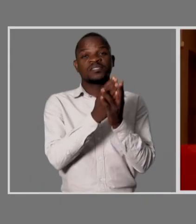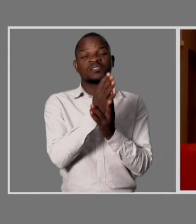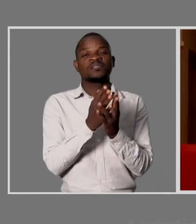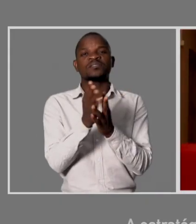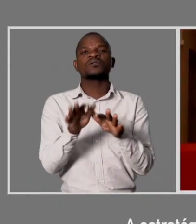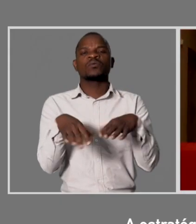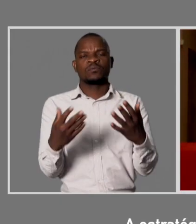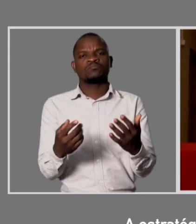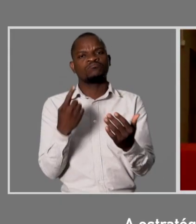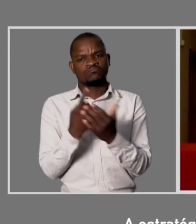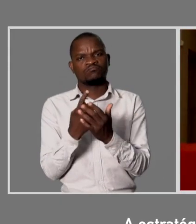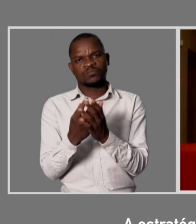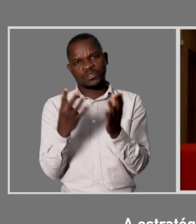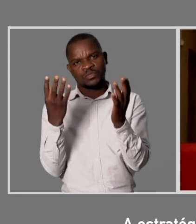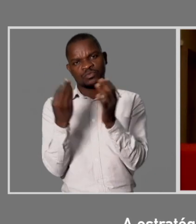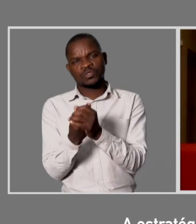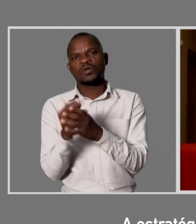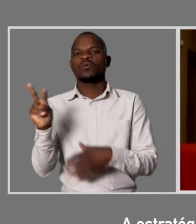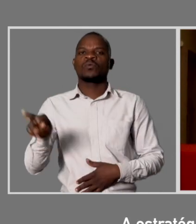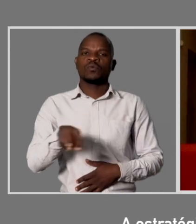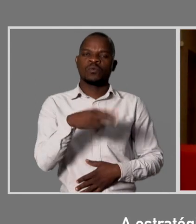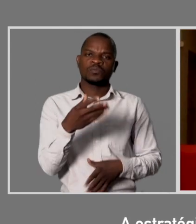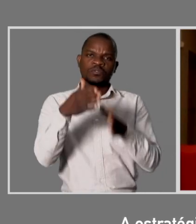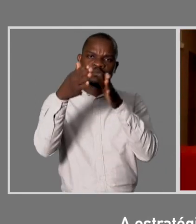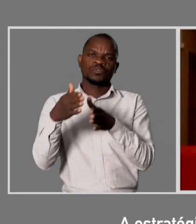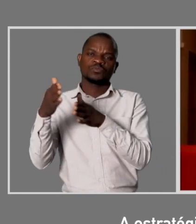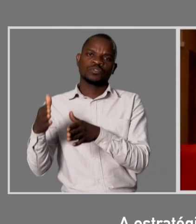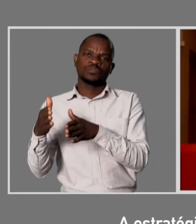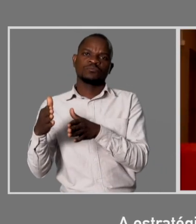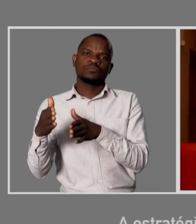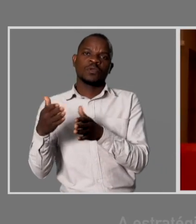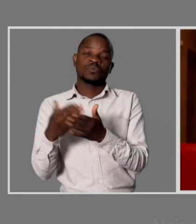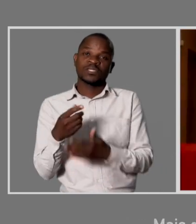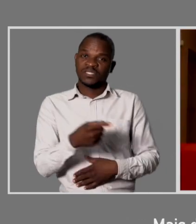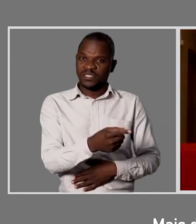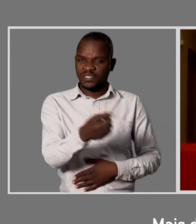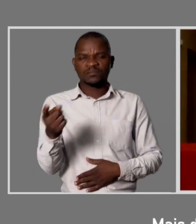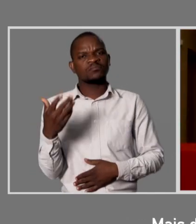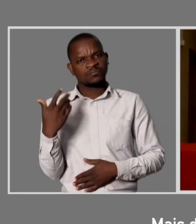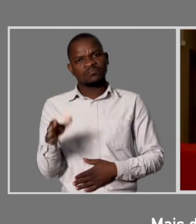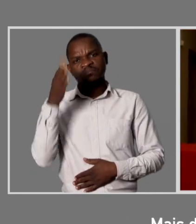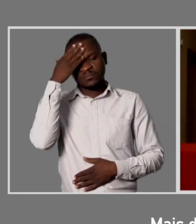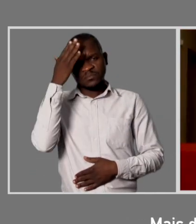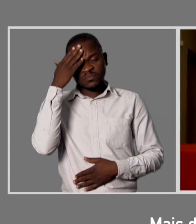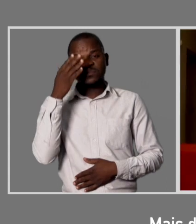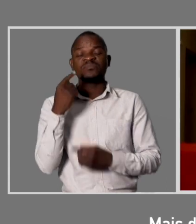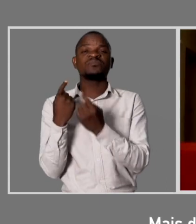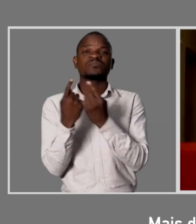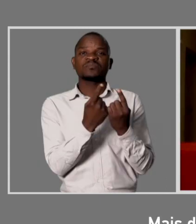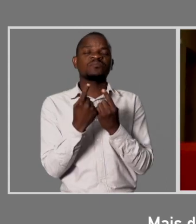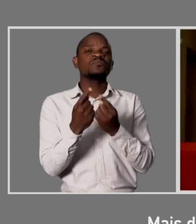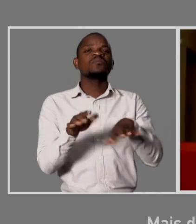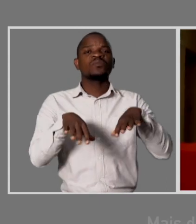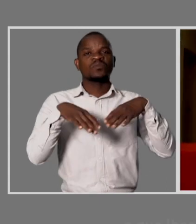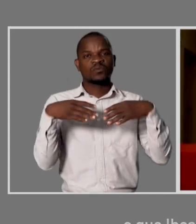Uma estratégia é juntar-se com as pessoas que vivem com este problema. Mais do que ninguém, eles são os que sabem o que